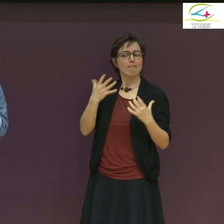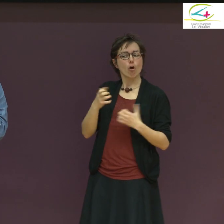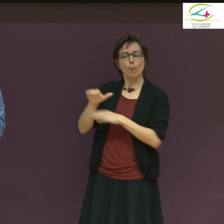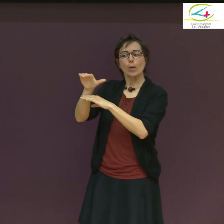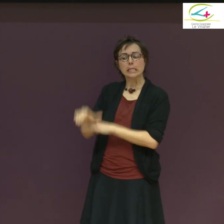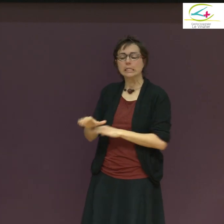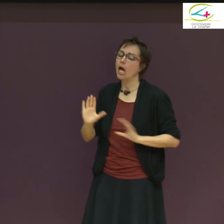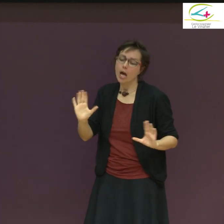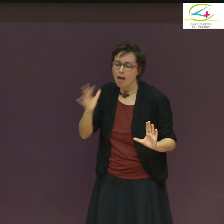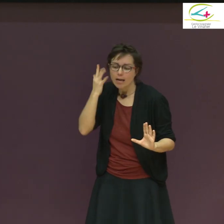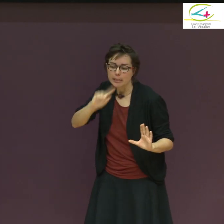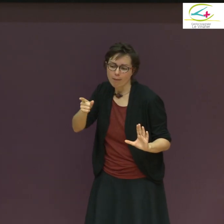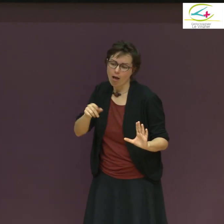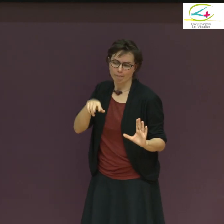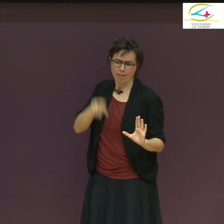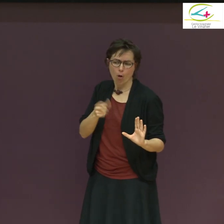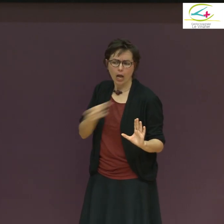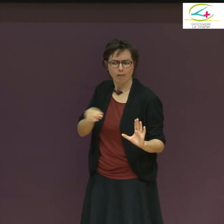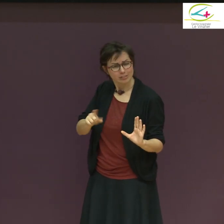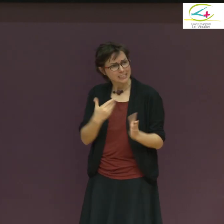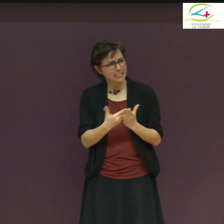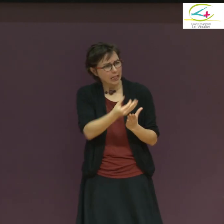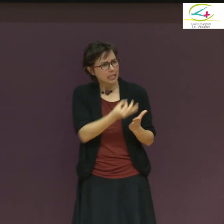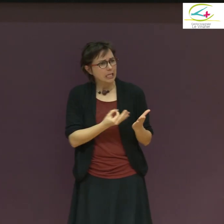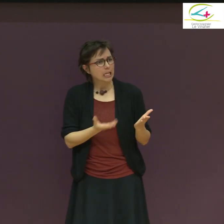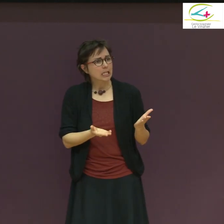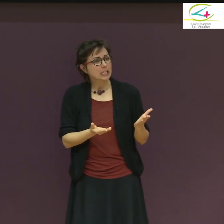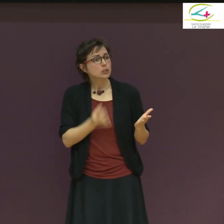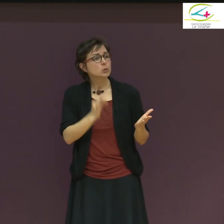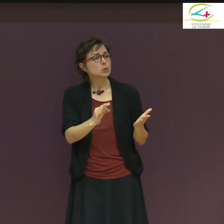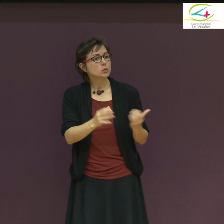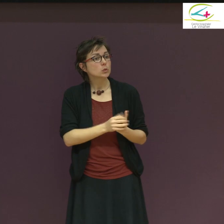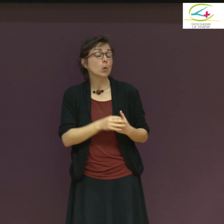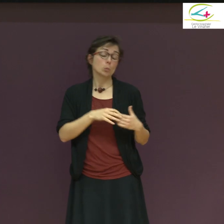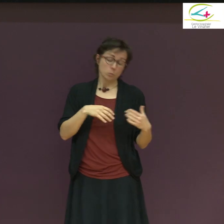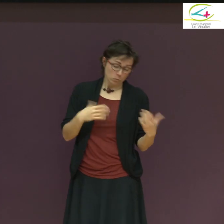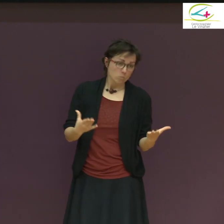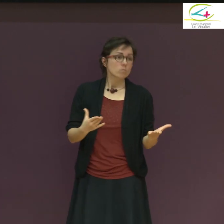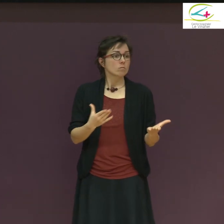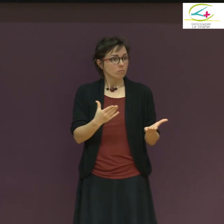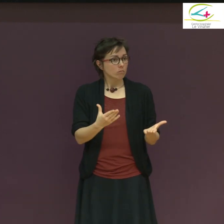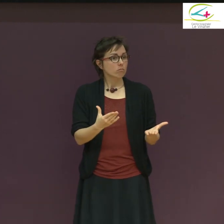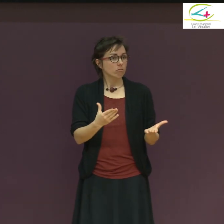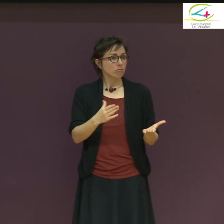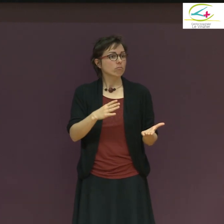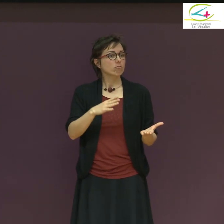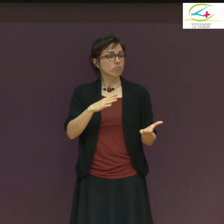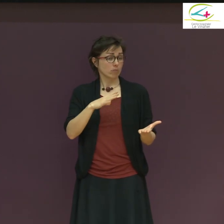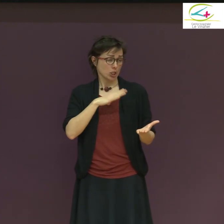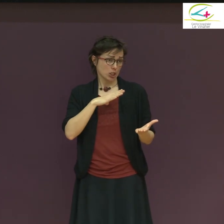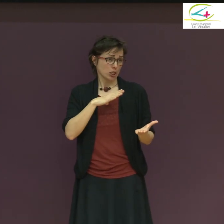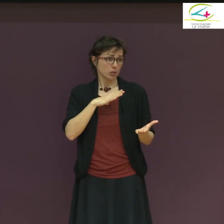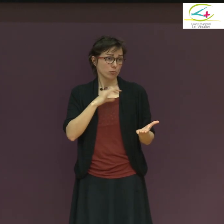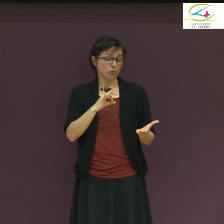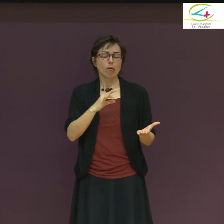disant mais t'inquiète pas, c'est pas si grave que ça. Ça que vous êtes en train de dire ? J'ai bien entendu. Ouais, c'est vrai qu'il y a beaucoup, et notamment, on